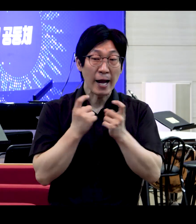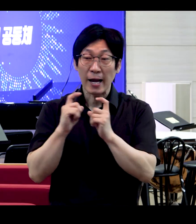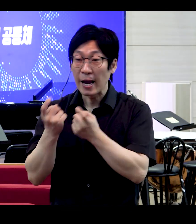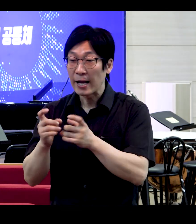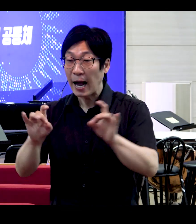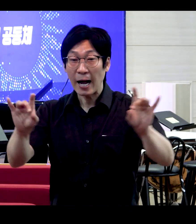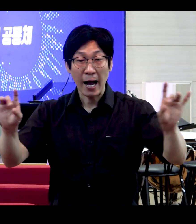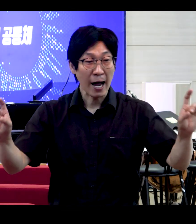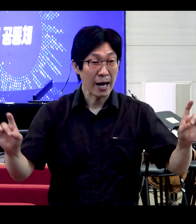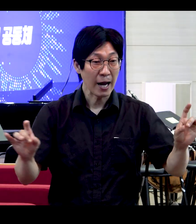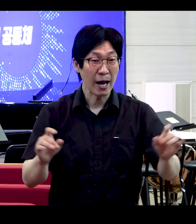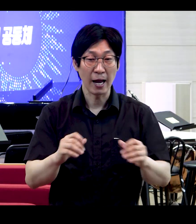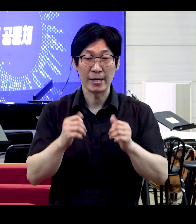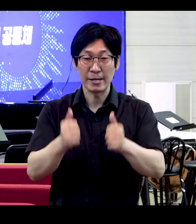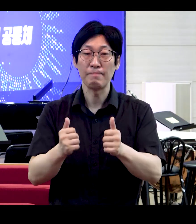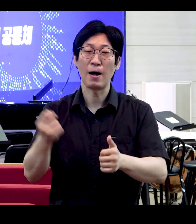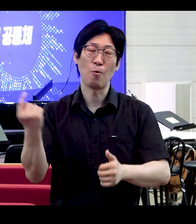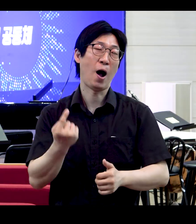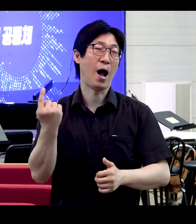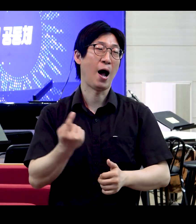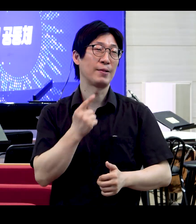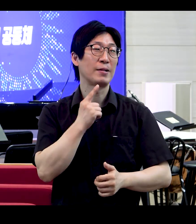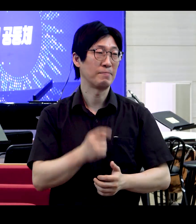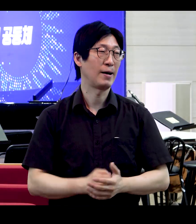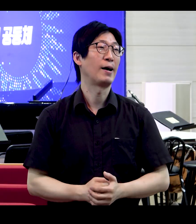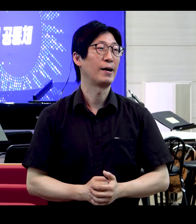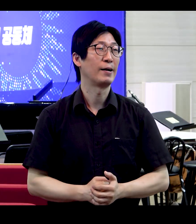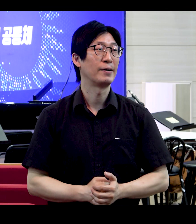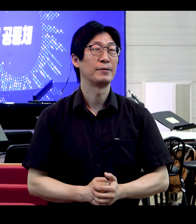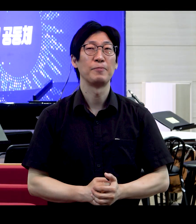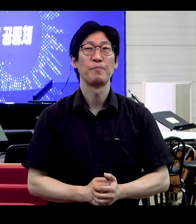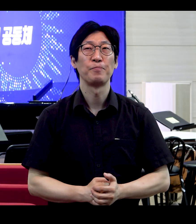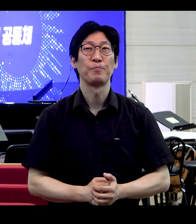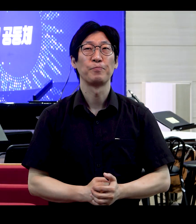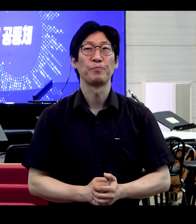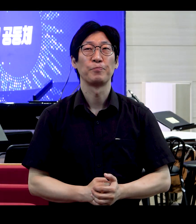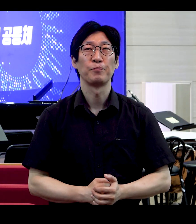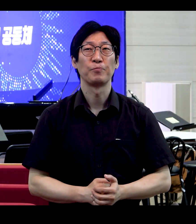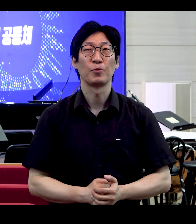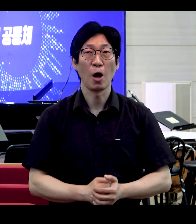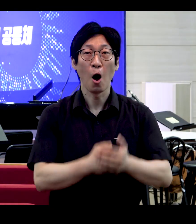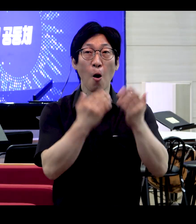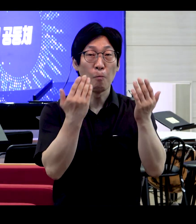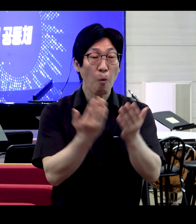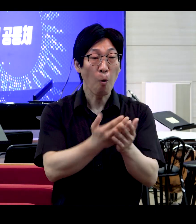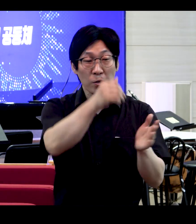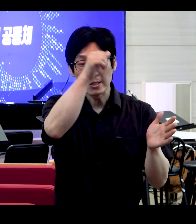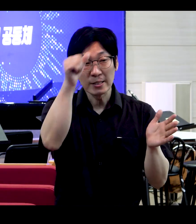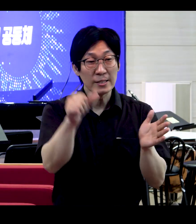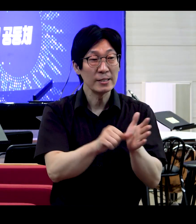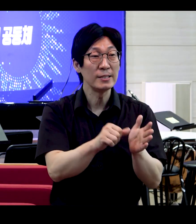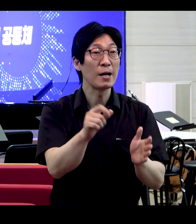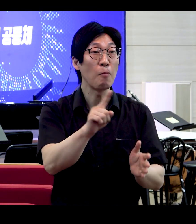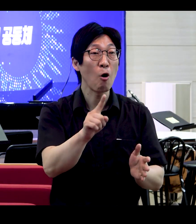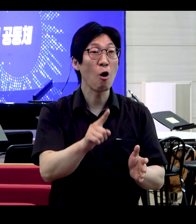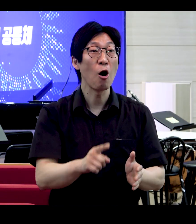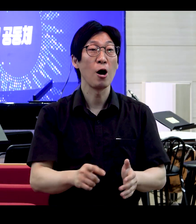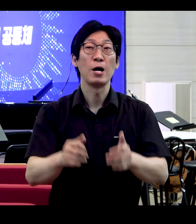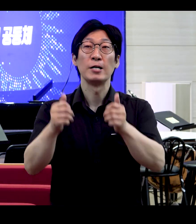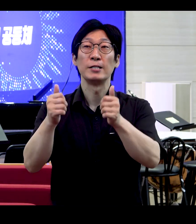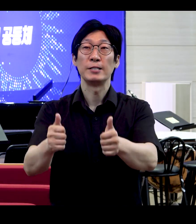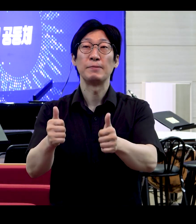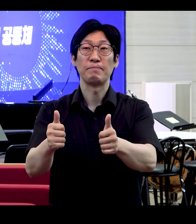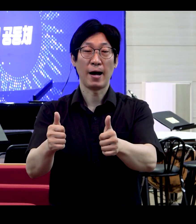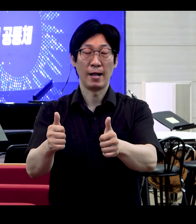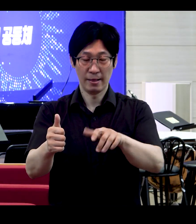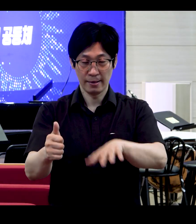심판도 모든 사람에게 다 있는 거예요. 자, 그렇기 때문에 이렇게 말할 수 있어요. 모든 인생은 심판을